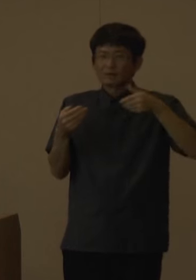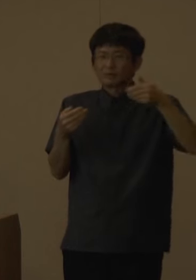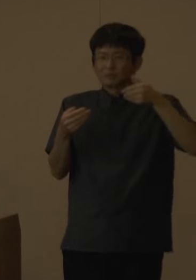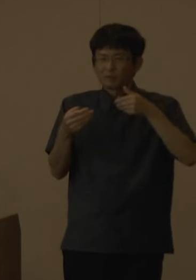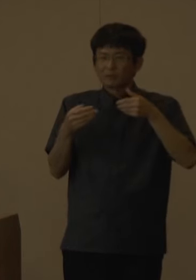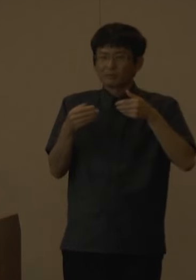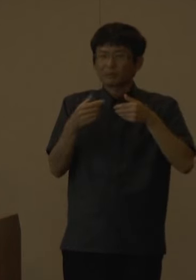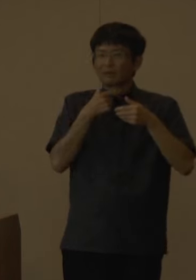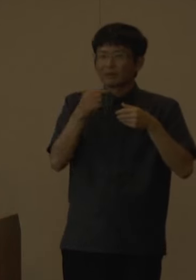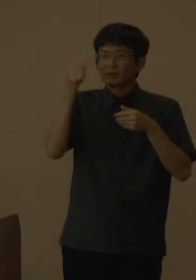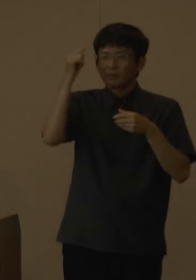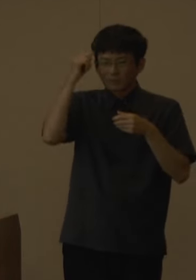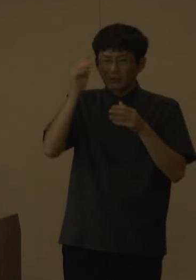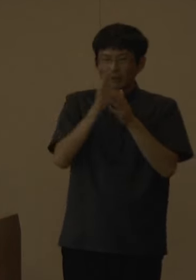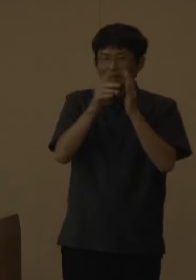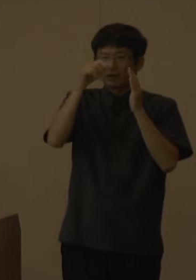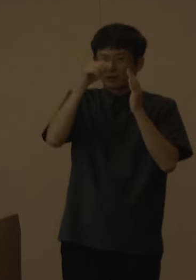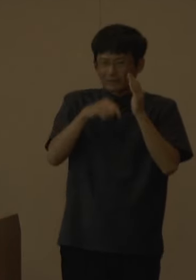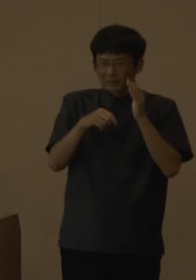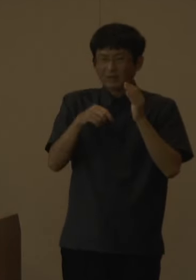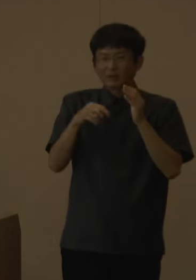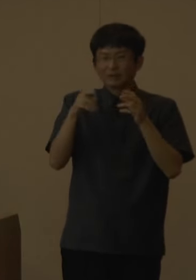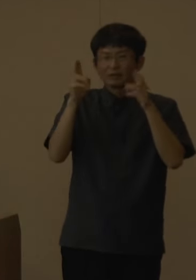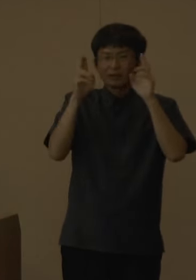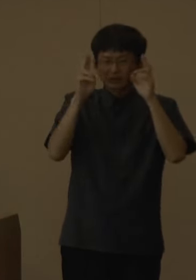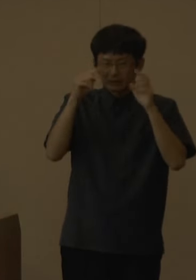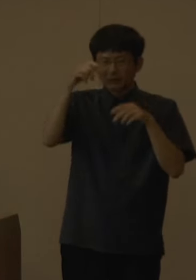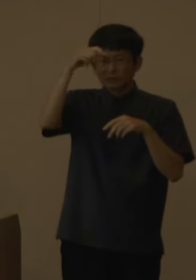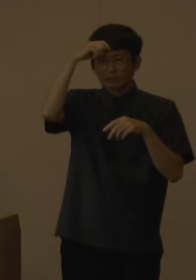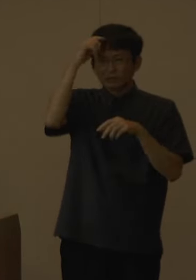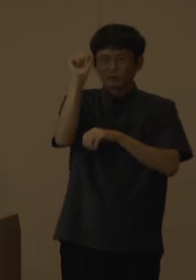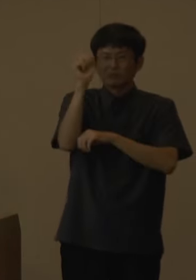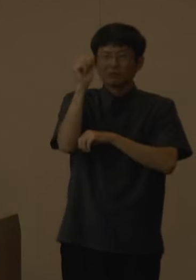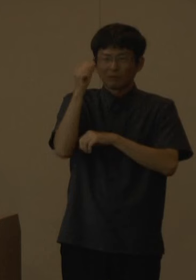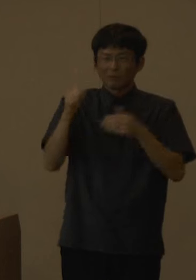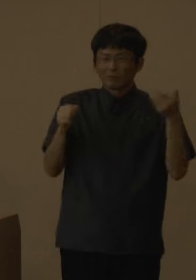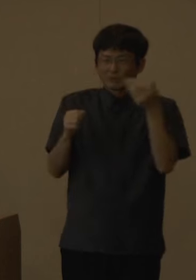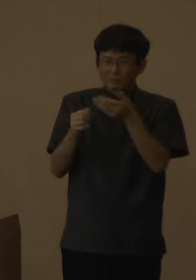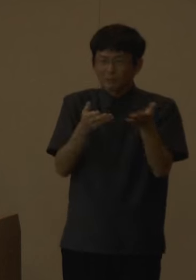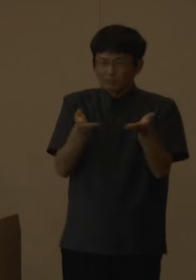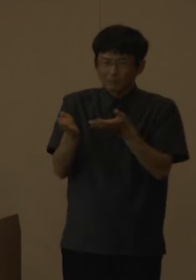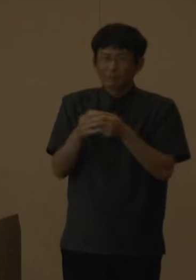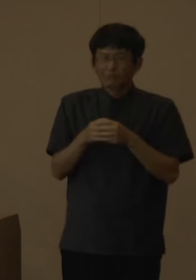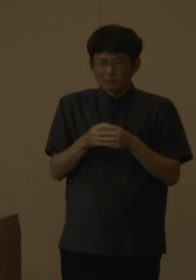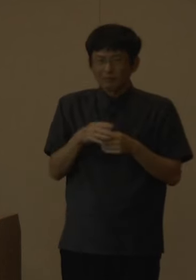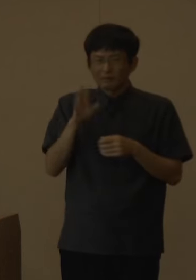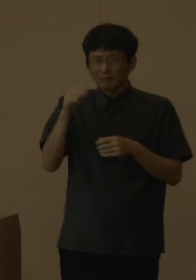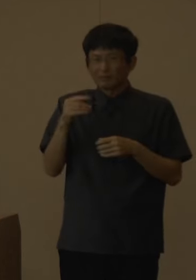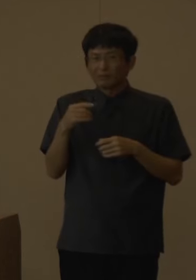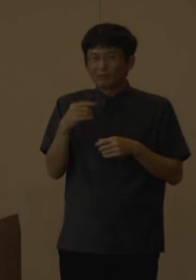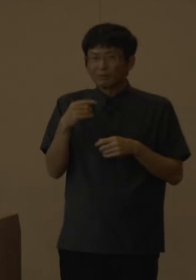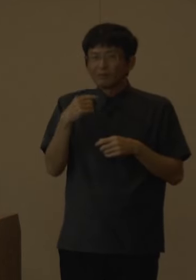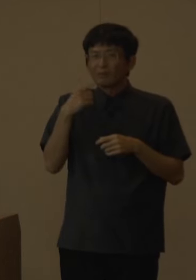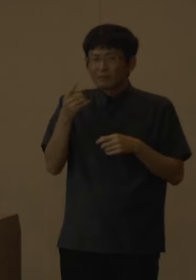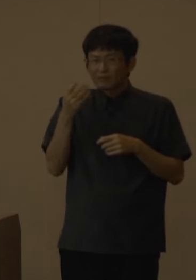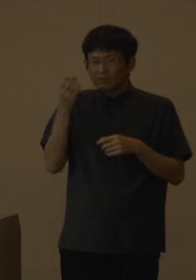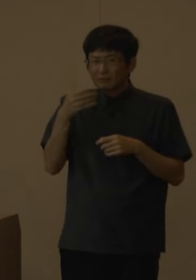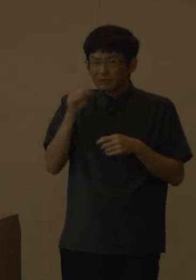います。県内幹事社琉球新報さん、お願いいたします。 はい、 ごめんなさい、通告にちょっとなかったん